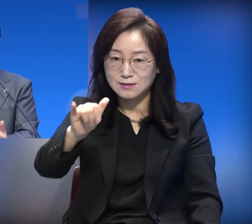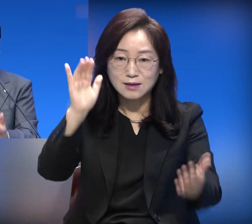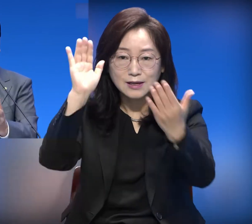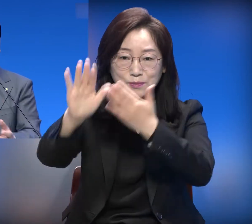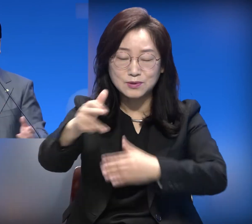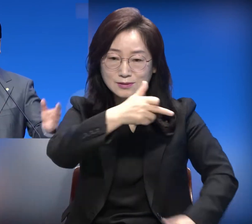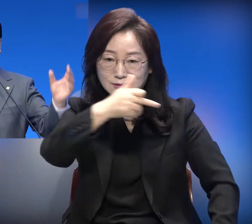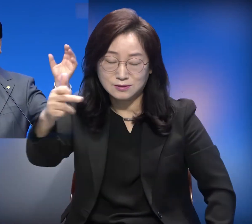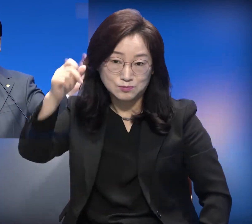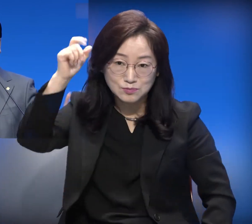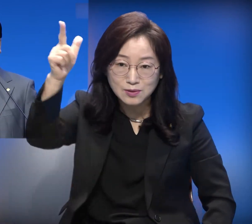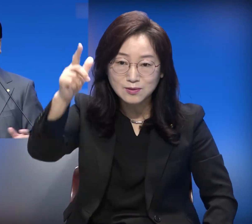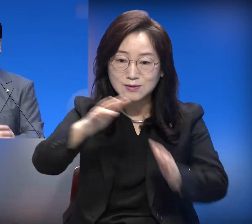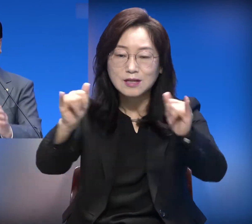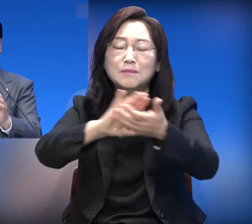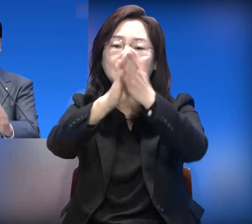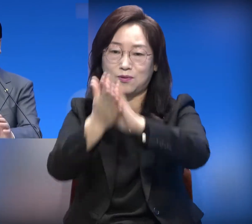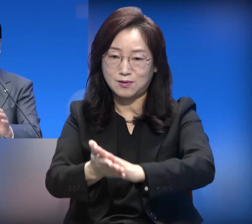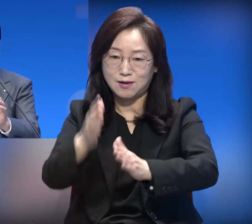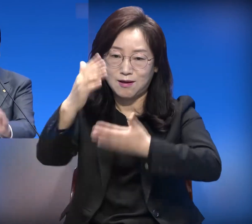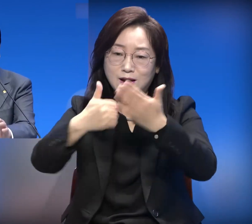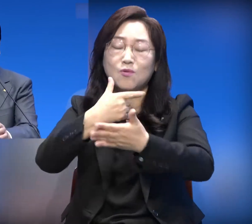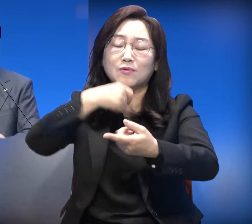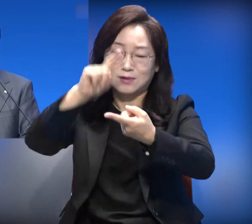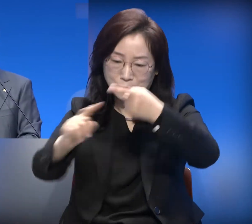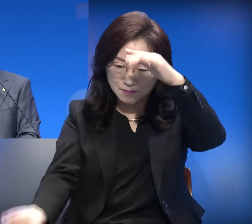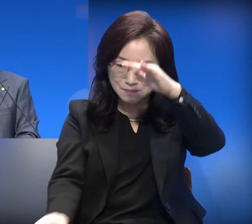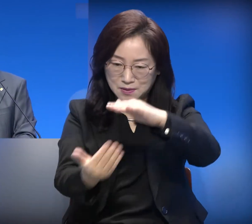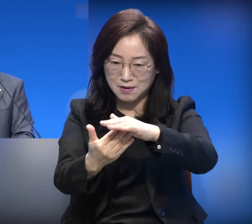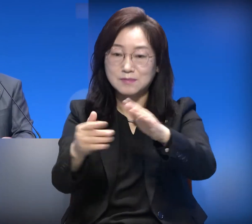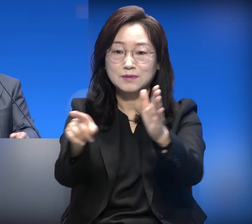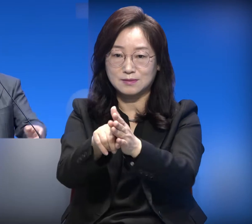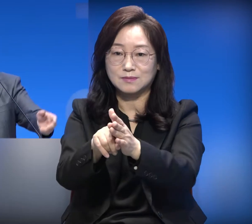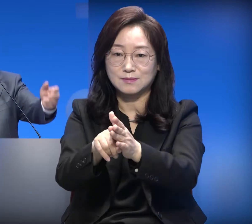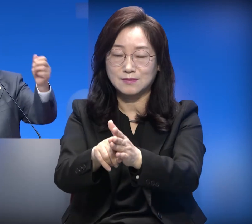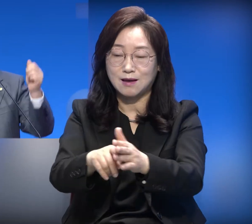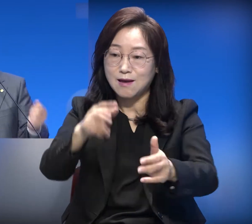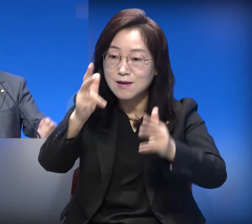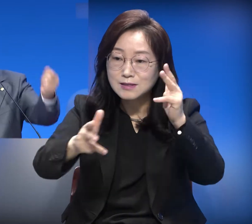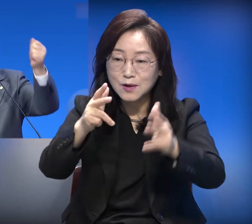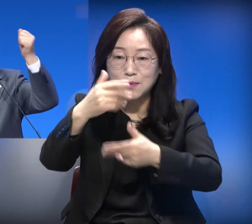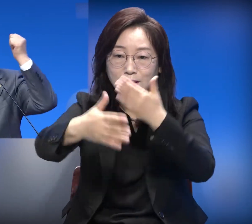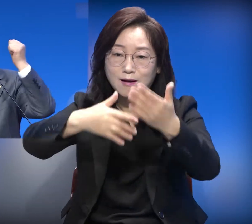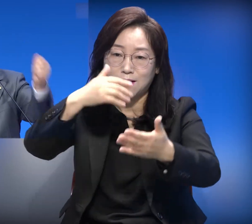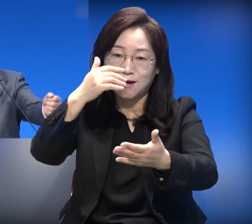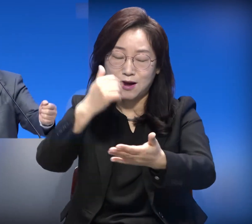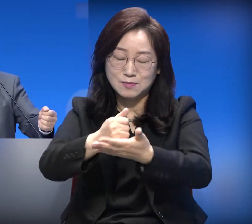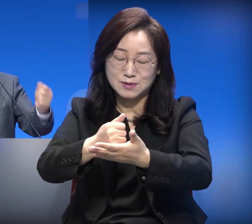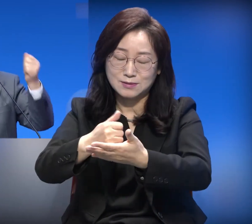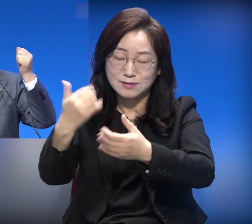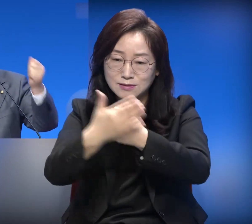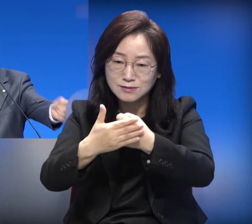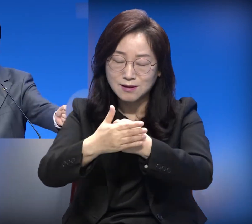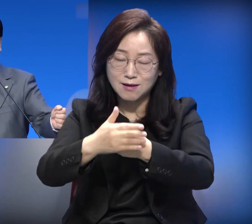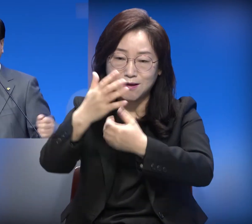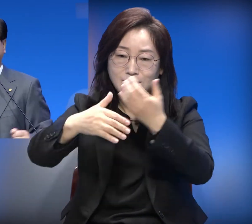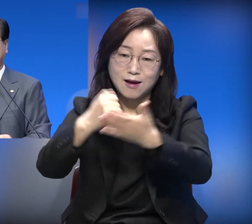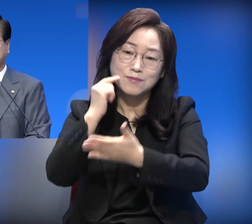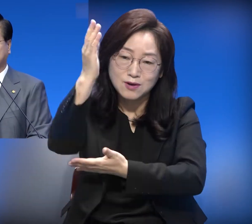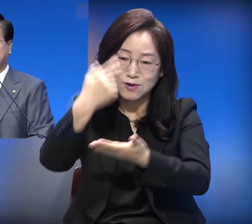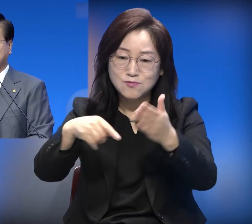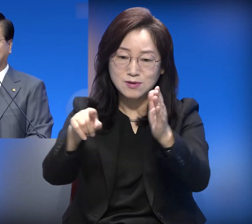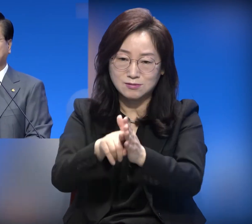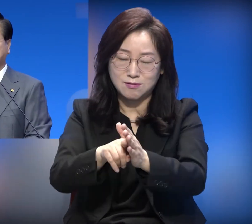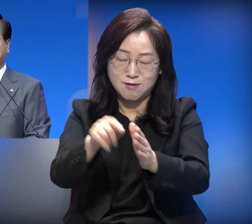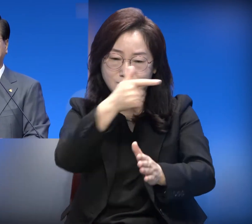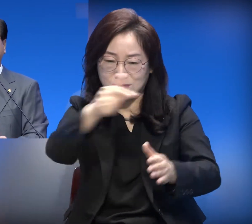큰 인물로 변화되어 하나님의 위대한 역사를 이루는 자녀들이 될 것입니다. 여러분의 사업이 주님의 가운데 일어나서 하나님의 영광을 위한 큰 사업들이 될